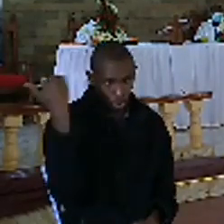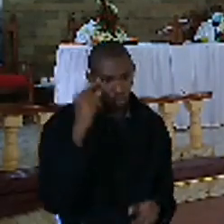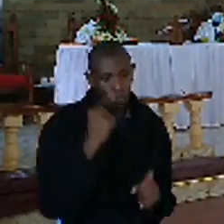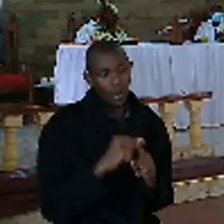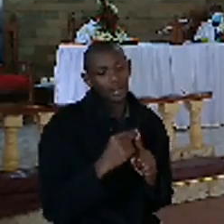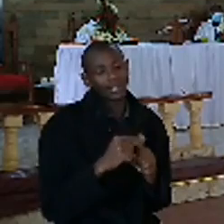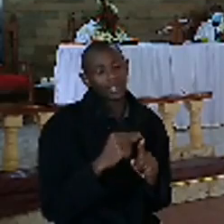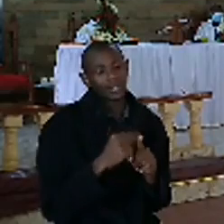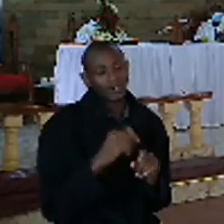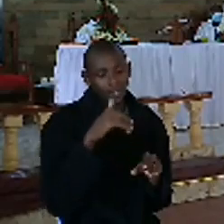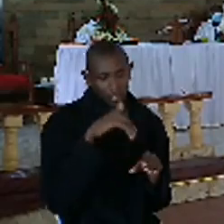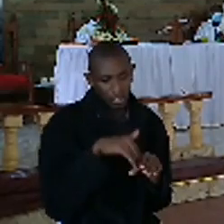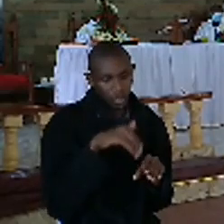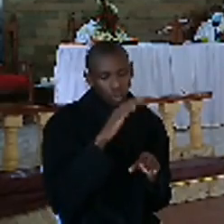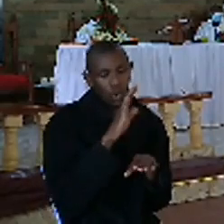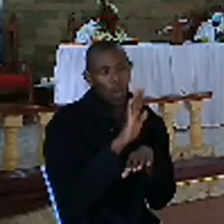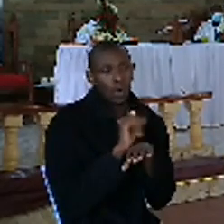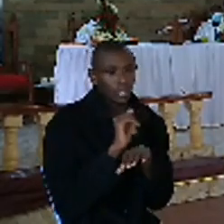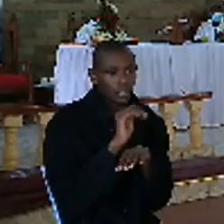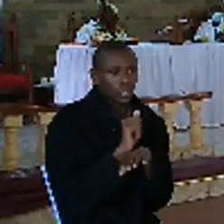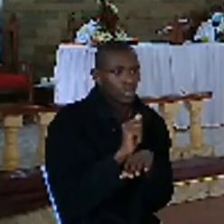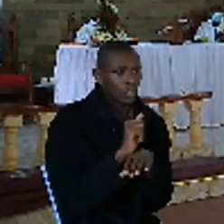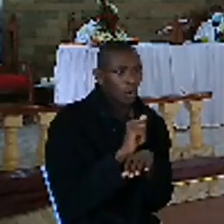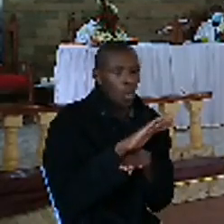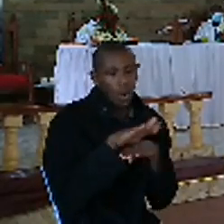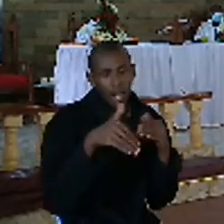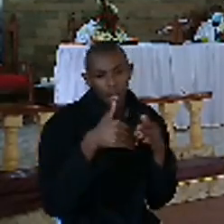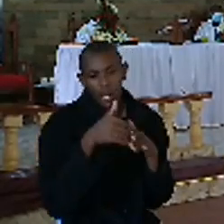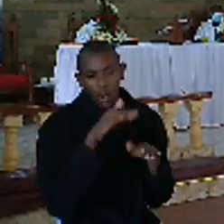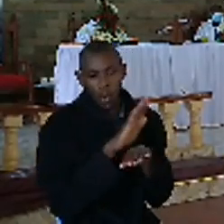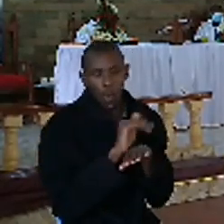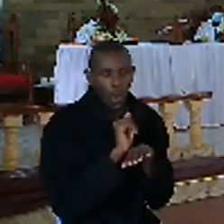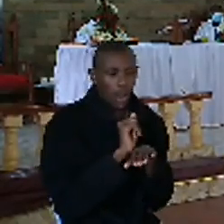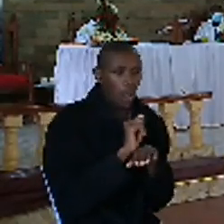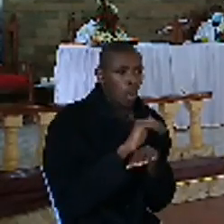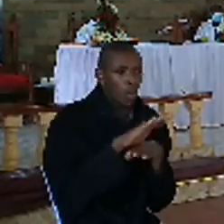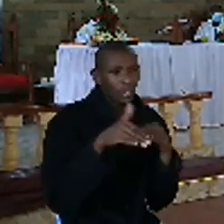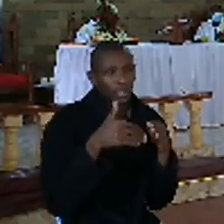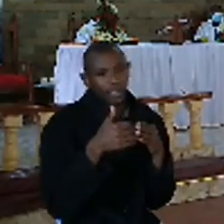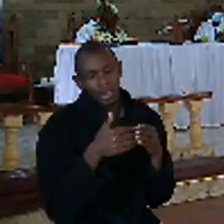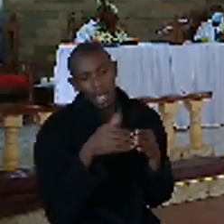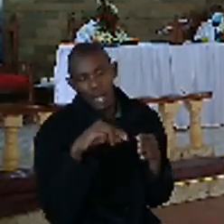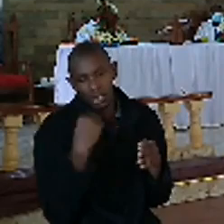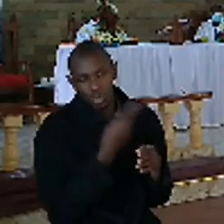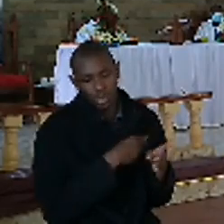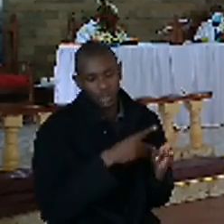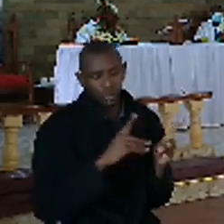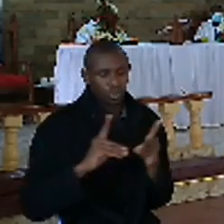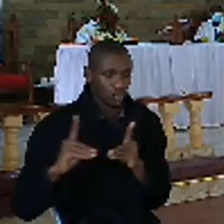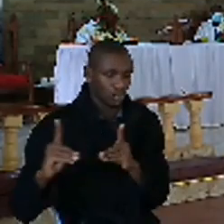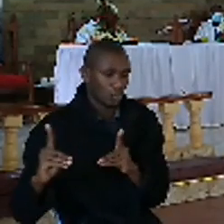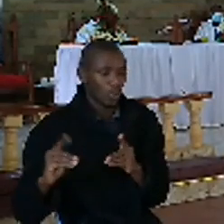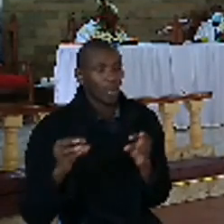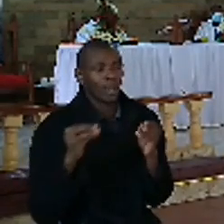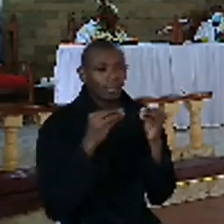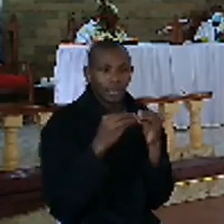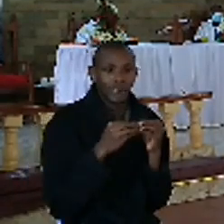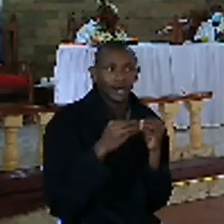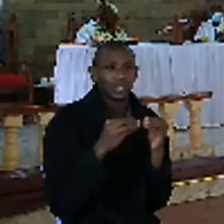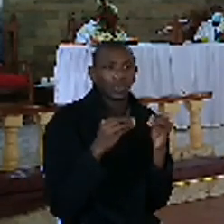thiini waritana riria riothe o mundu etitwo kana kuri aguothe turutaga na maundu maria mothe twikaga nitucemanagia na